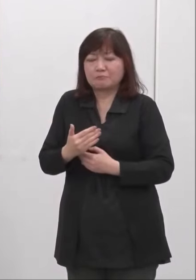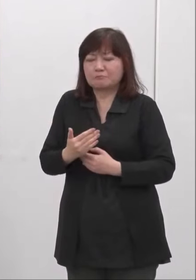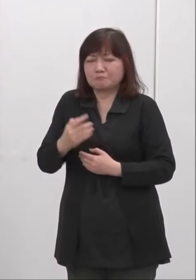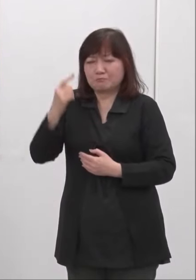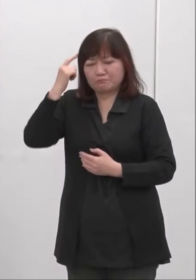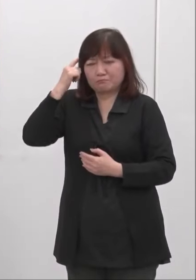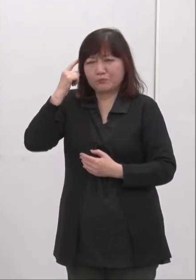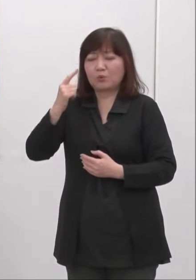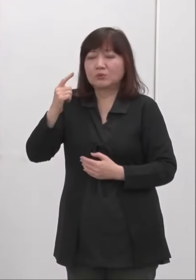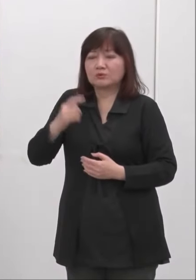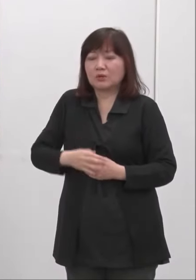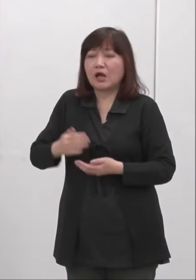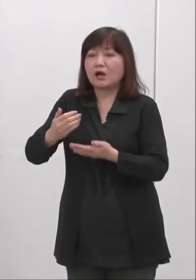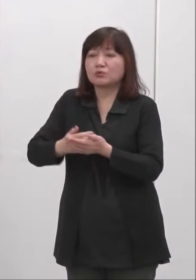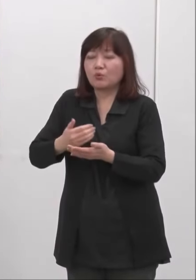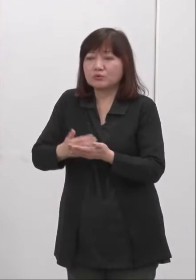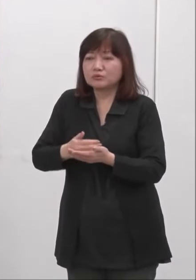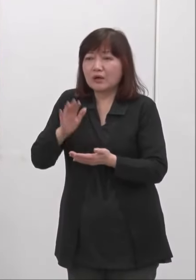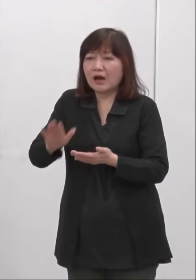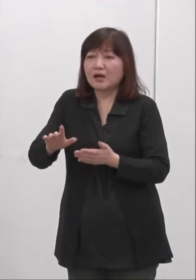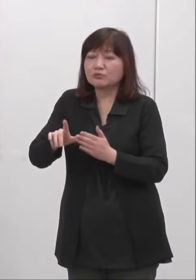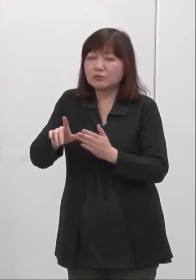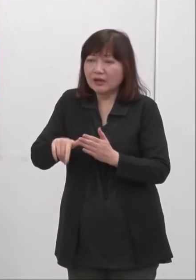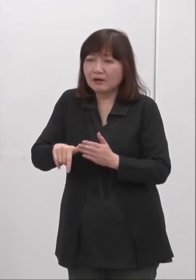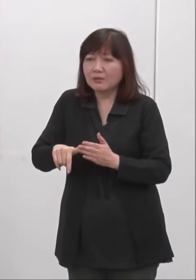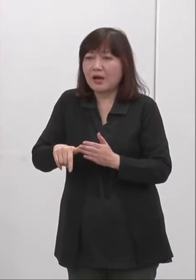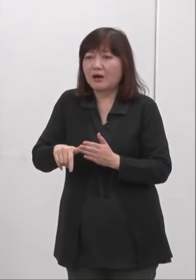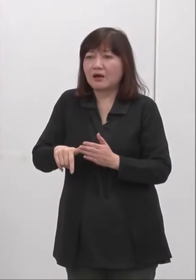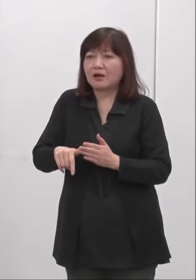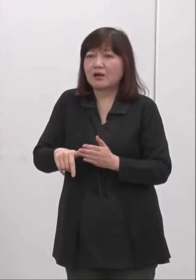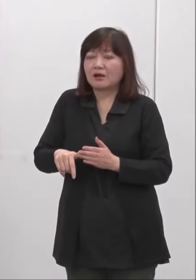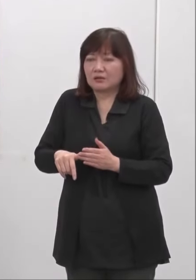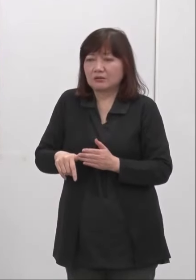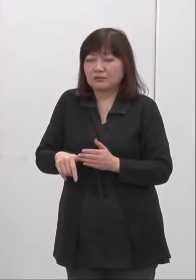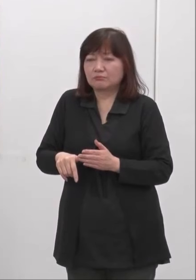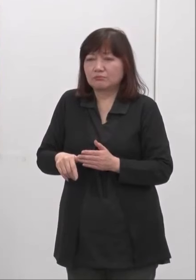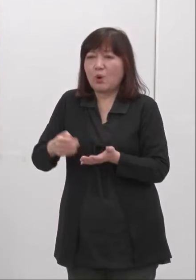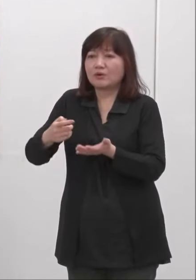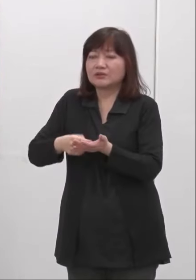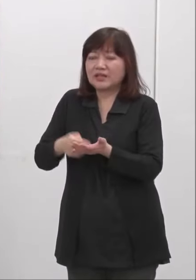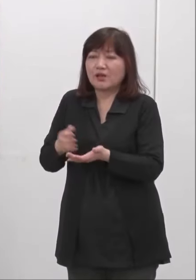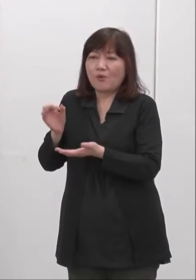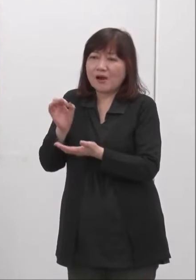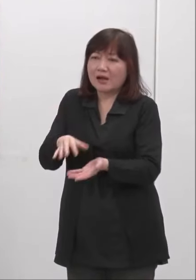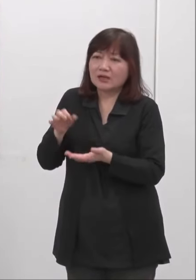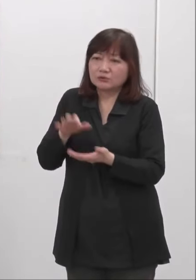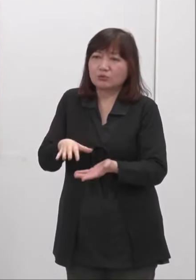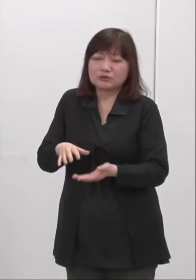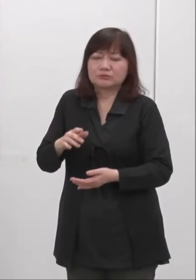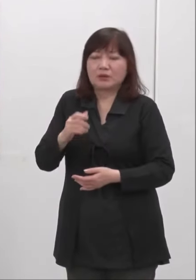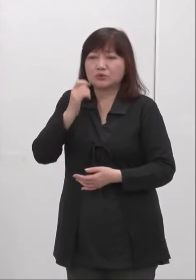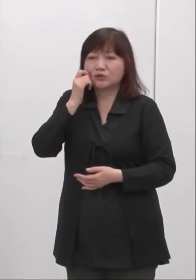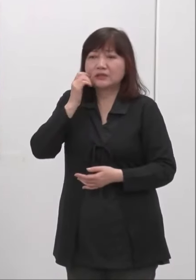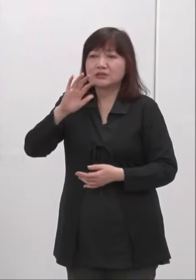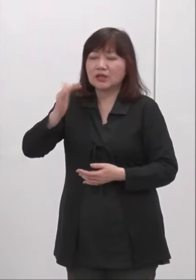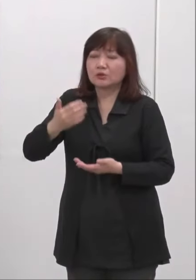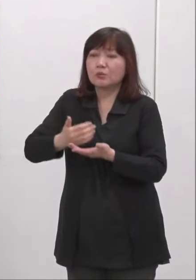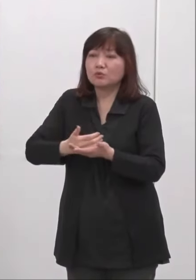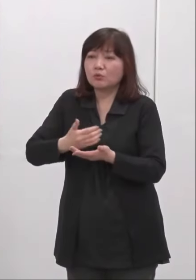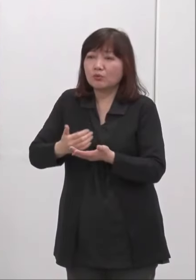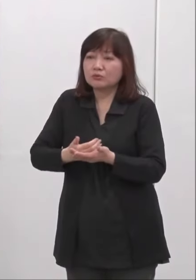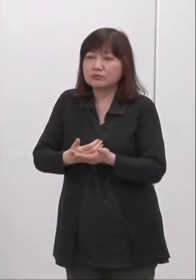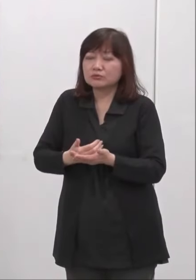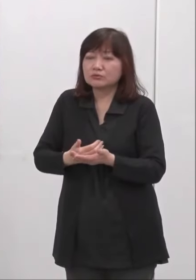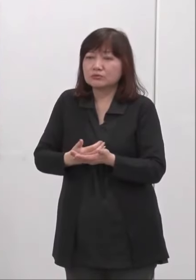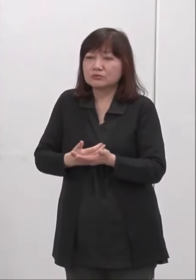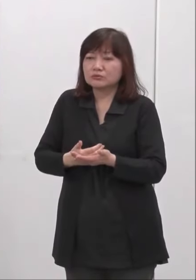けるものがあるのであれば、なかなかこう税をガンガン投資するっていうのは難しいかもしれないんですが、こう残していただけるのであればやっぱり